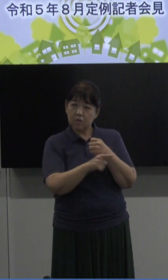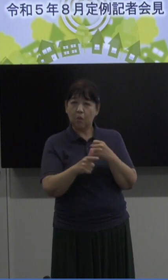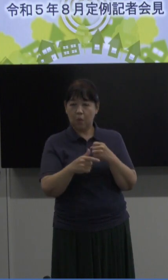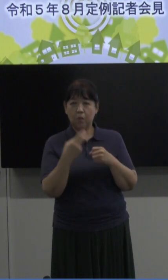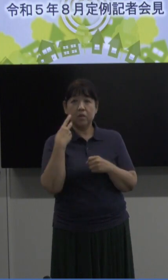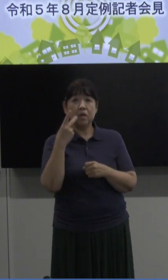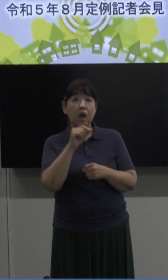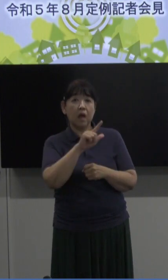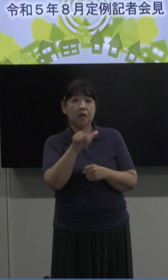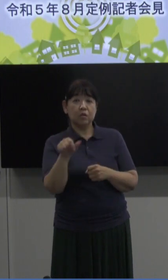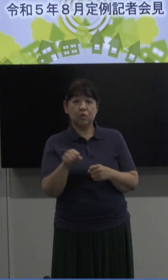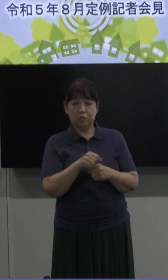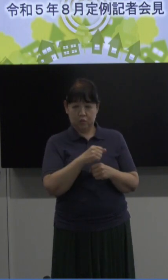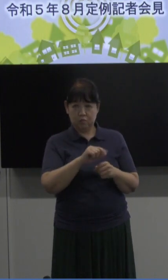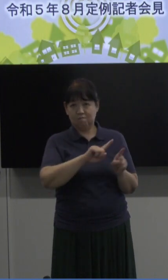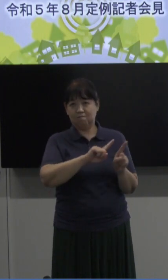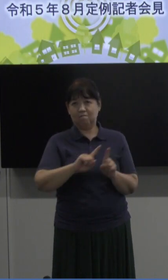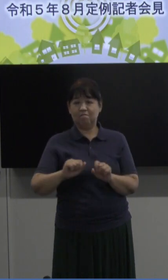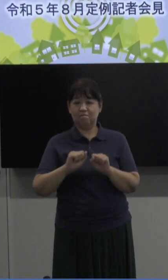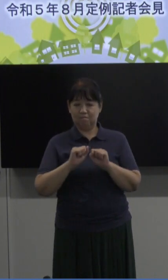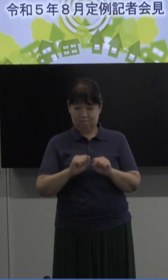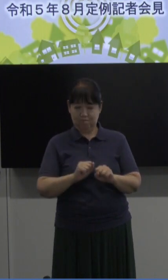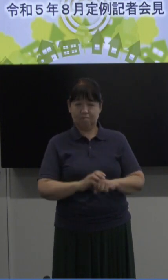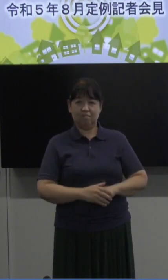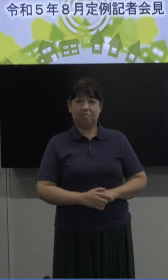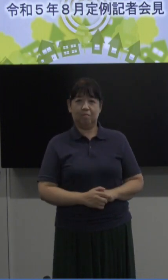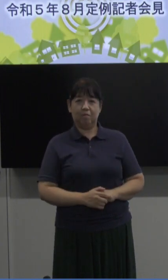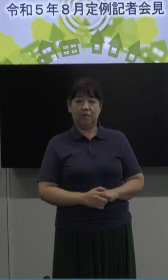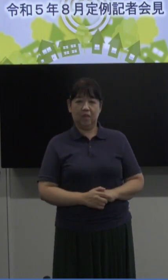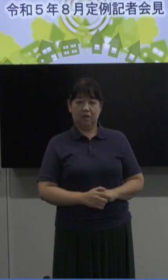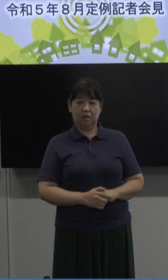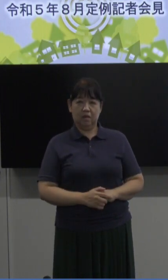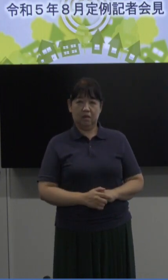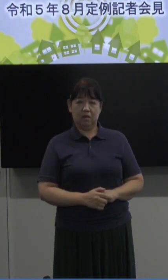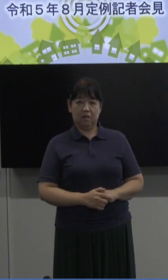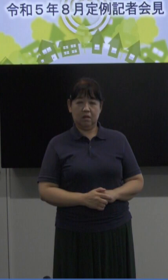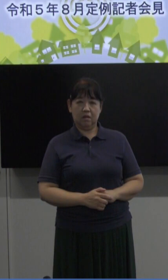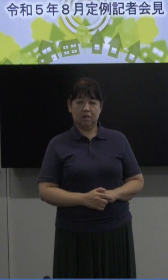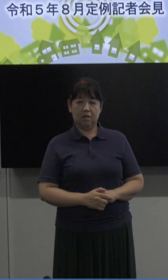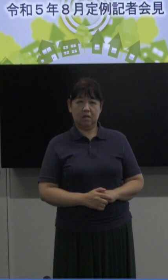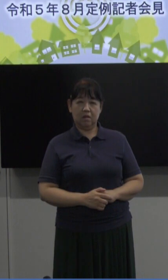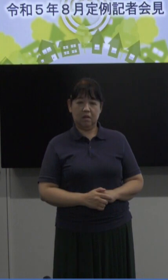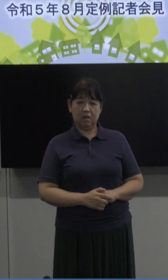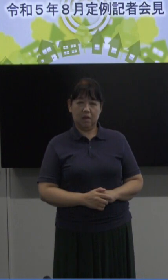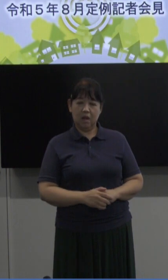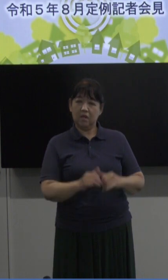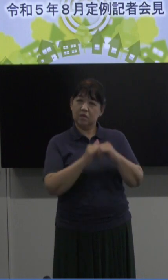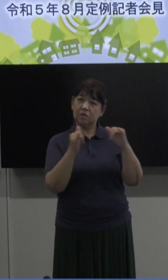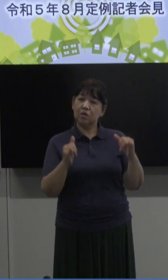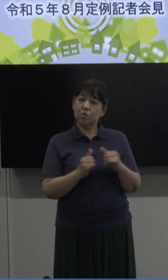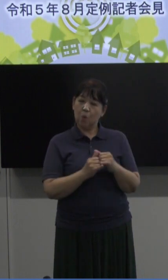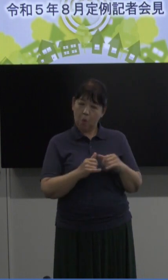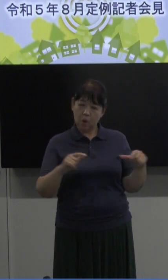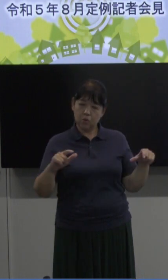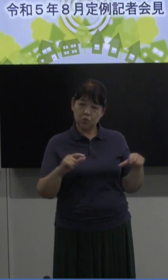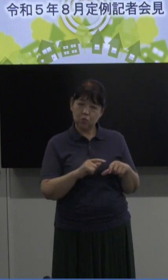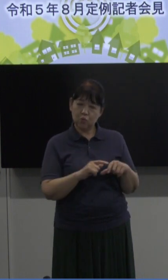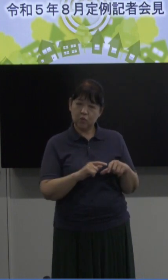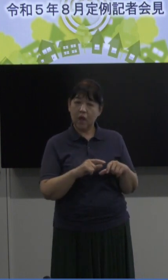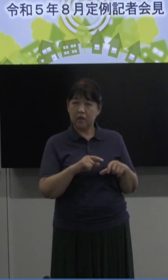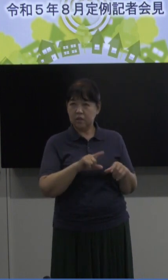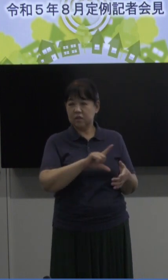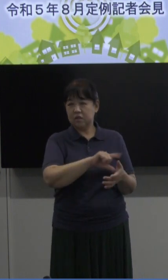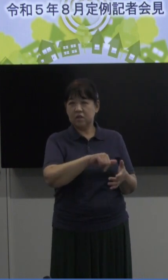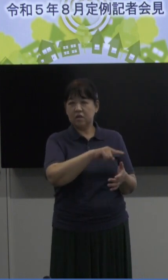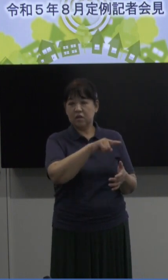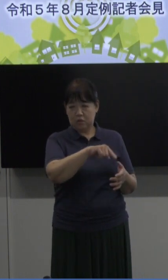ているところでございます。また簡易水道組合等の水道利用者につきましても、組合